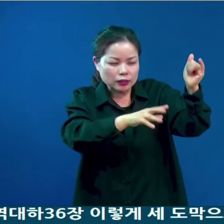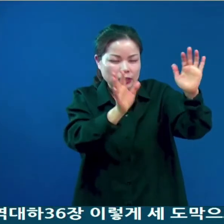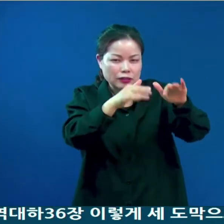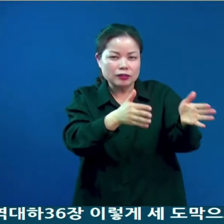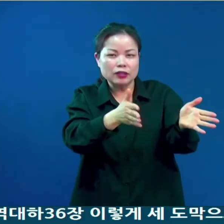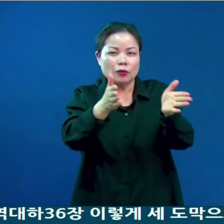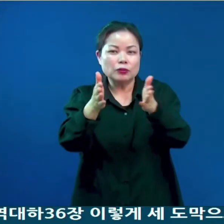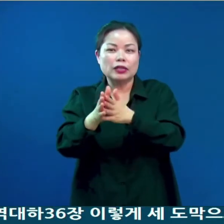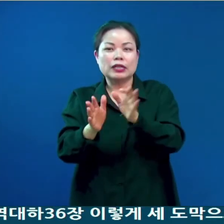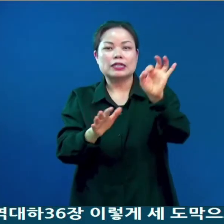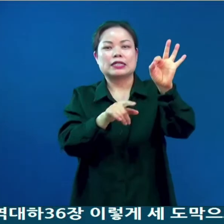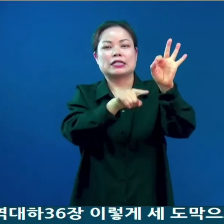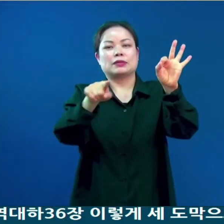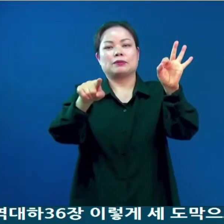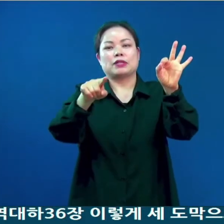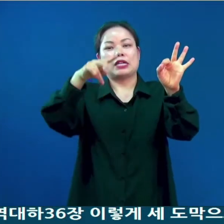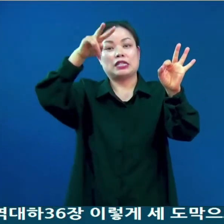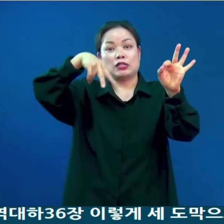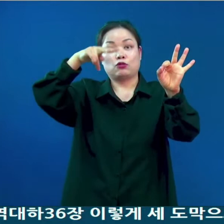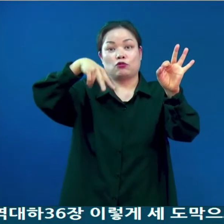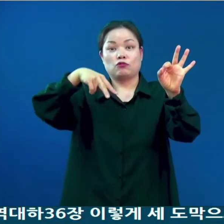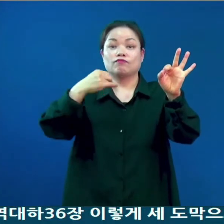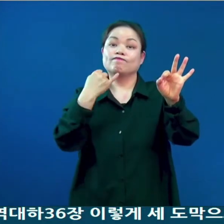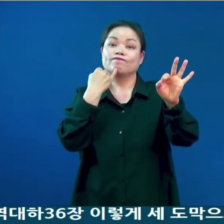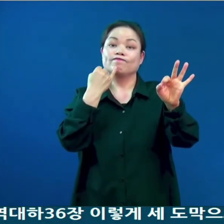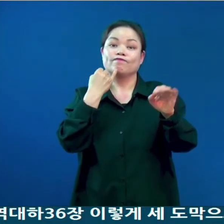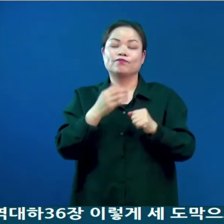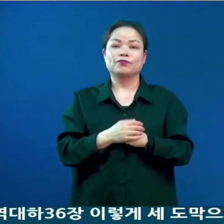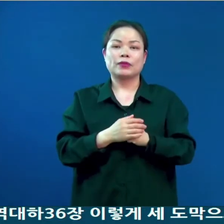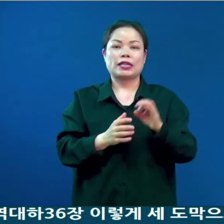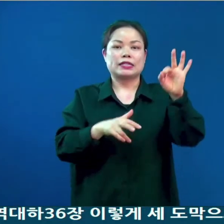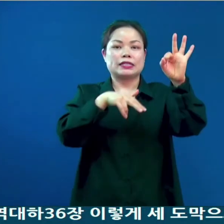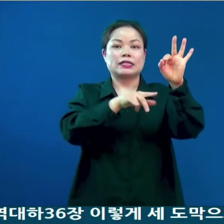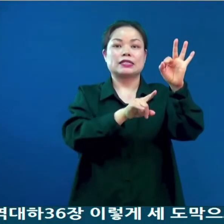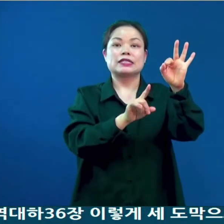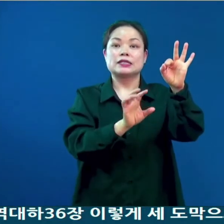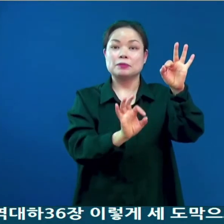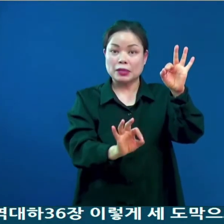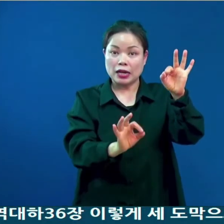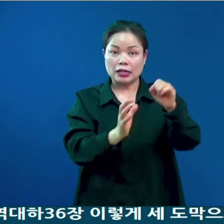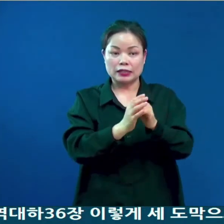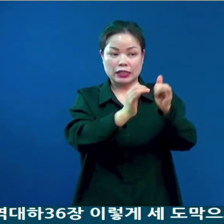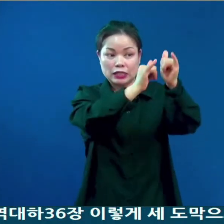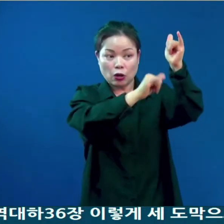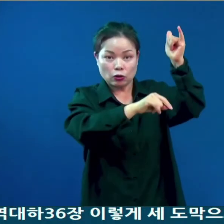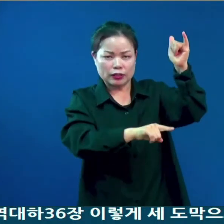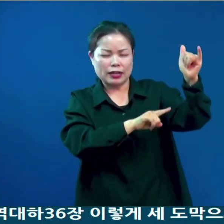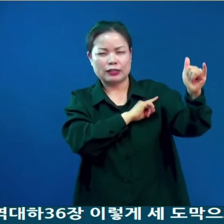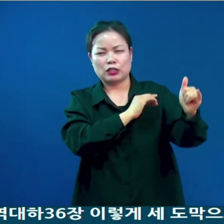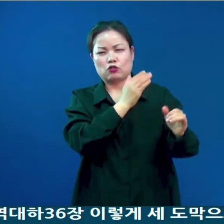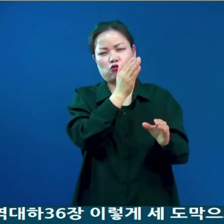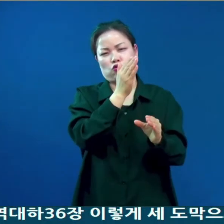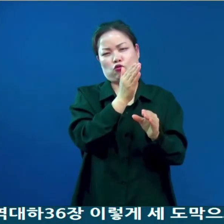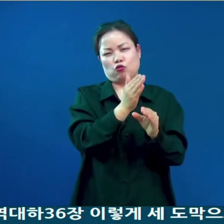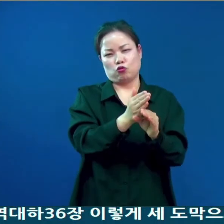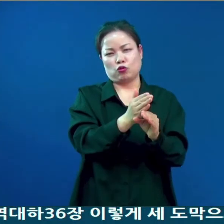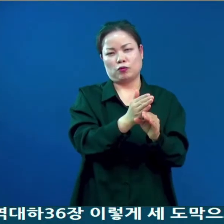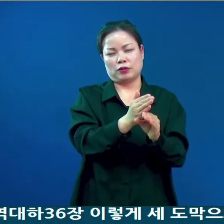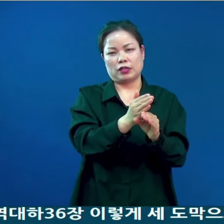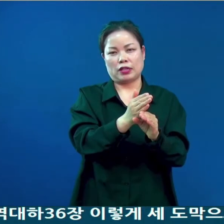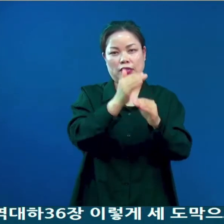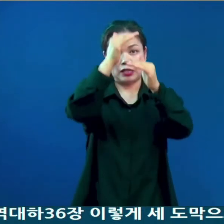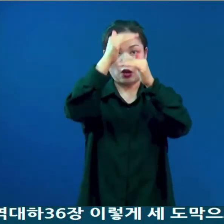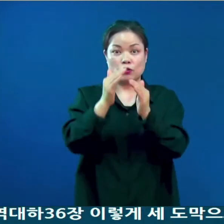건너뛰어서 10장부터 읽으시는 것도 추천해 드립니다. 10장은 역대기서의 가장 중심적인